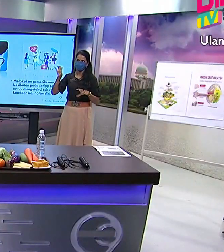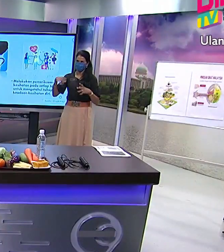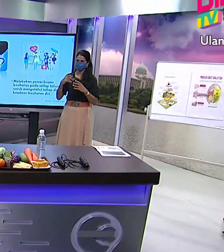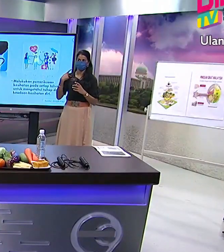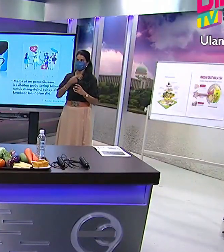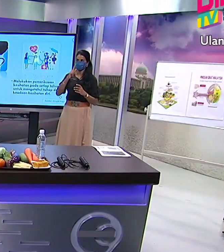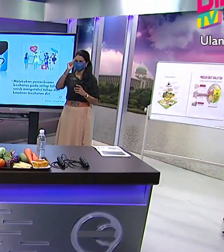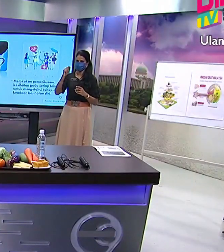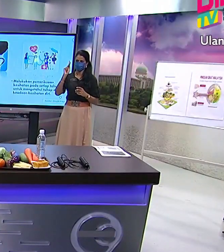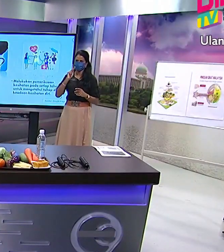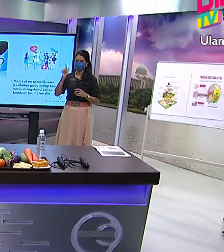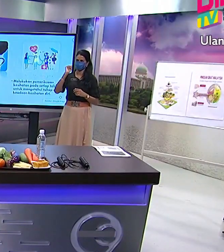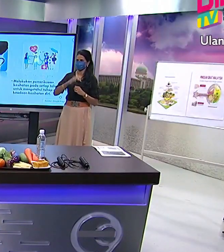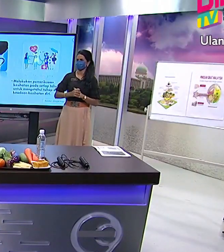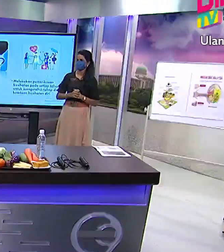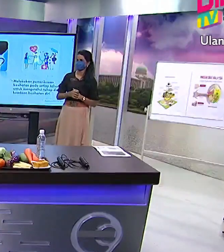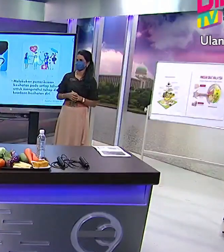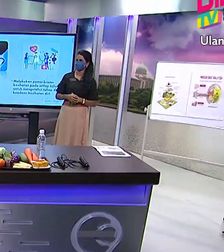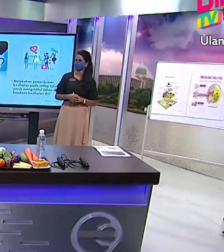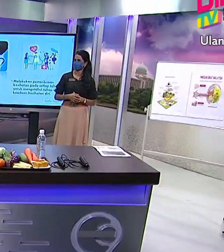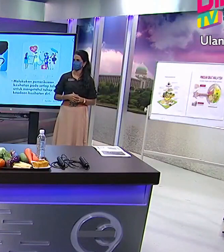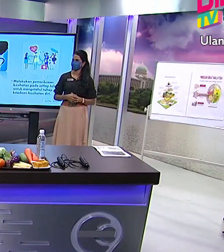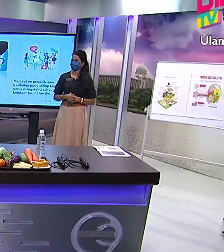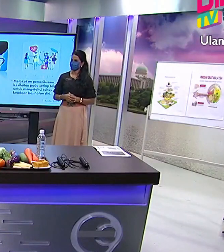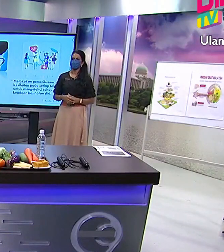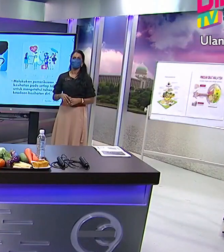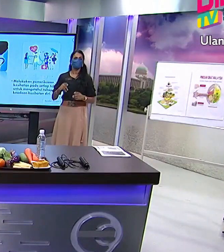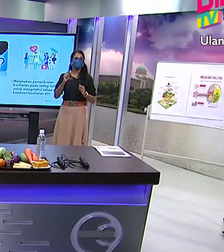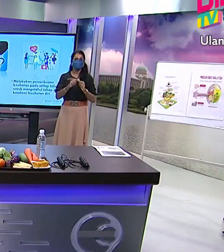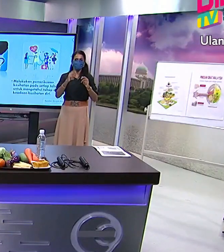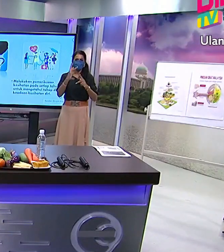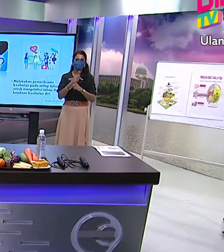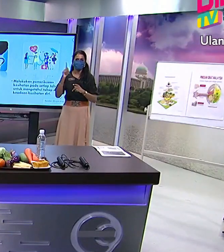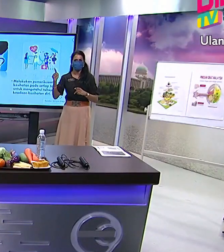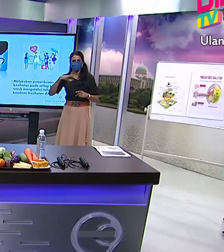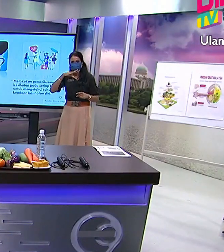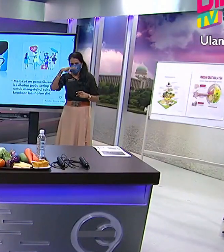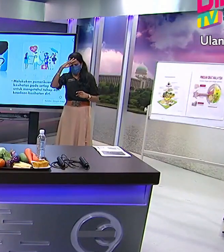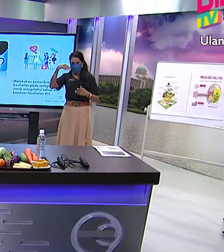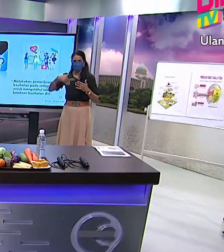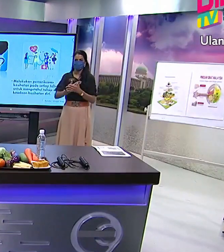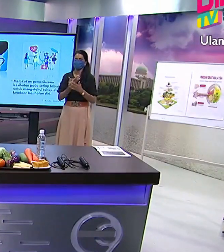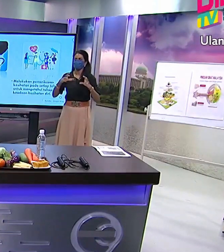buat? Kita tanya kakak. Oh, setiap kali saya demam lah. Tiap kali dia demam, baru